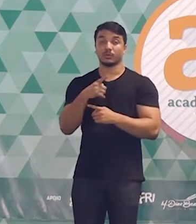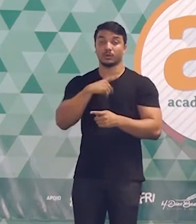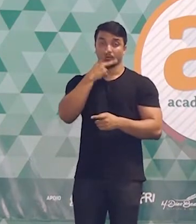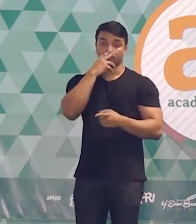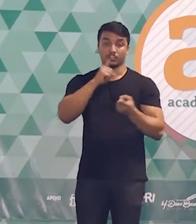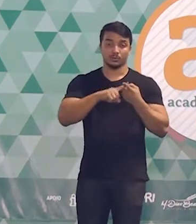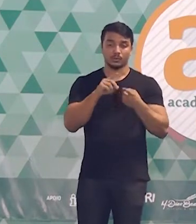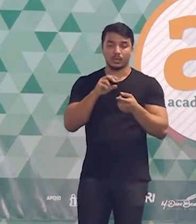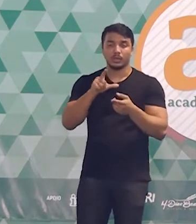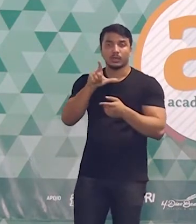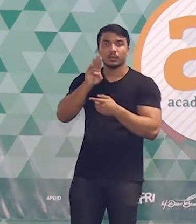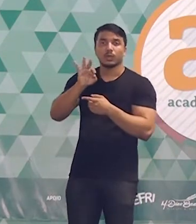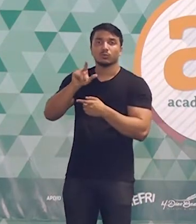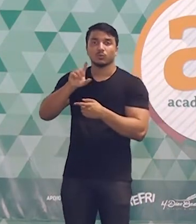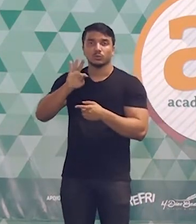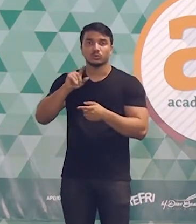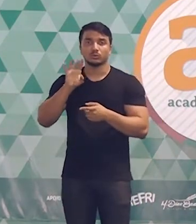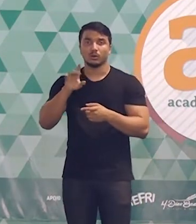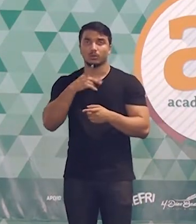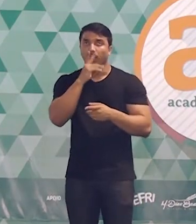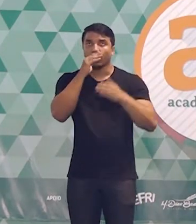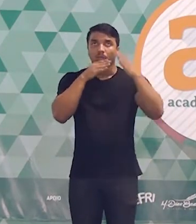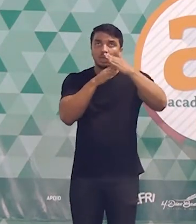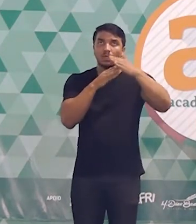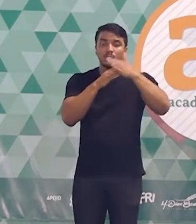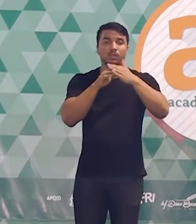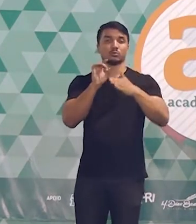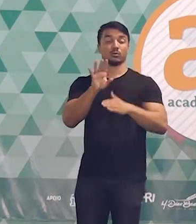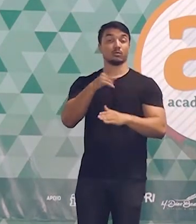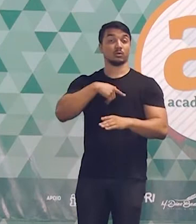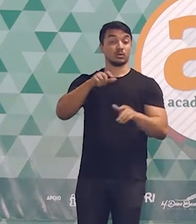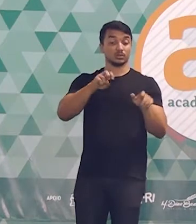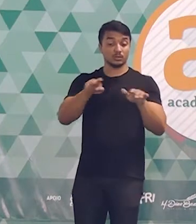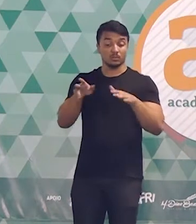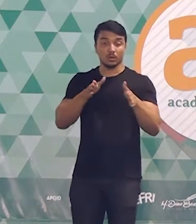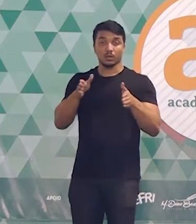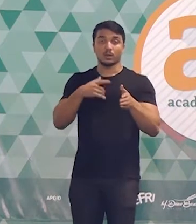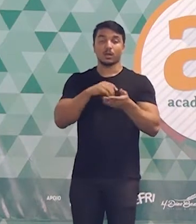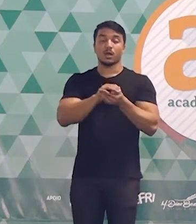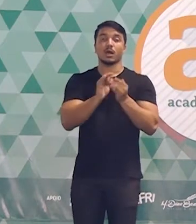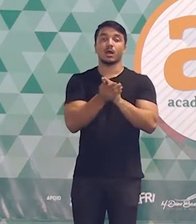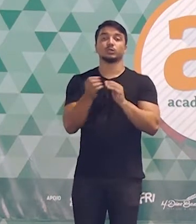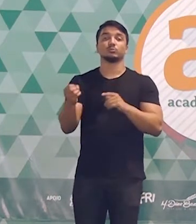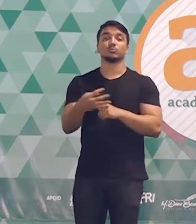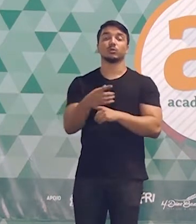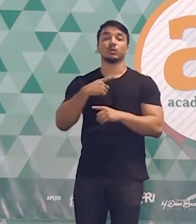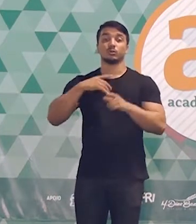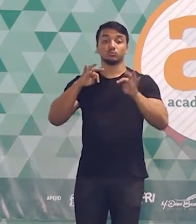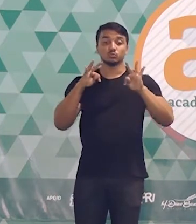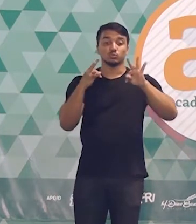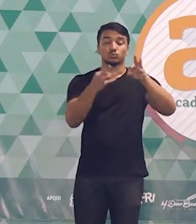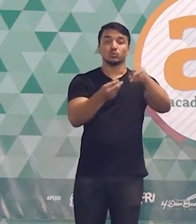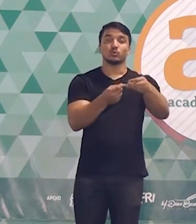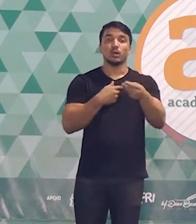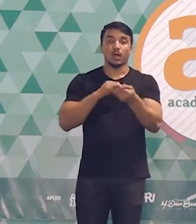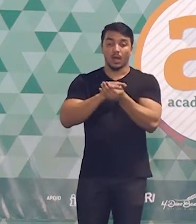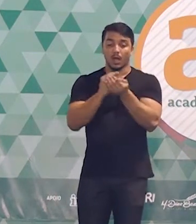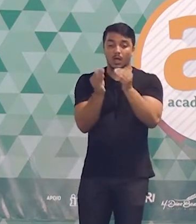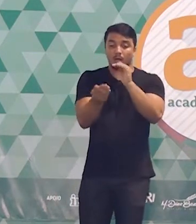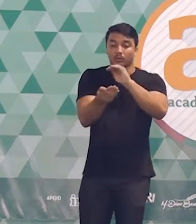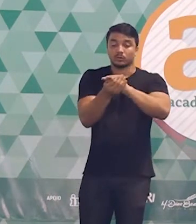Quem pensa assim está pensando de forma muito limitada. A Semana de Arte Moderna foi o que foi? Uma semana